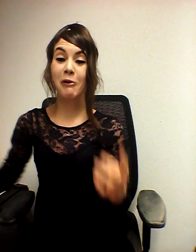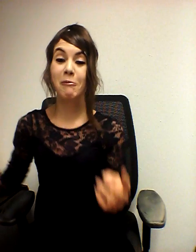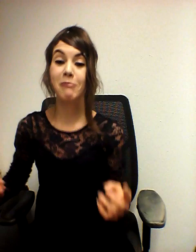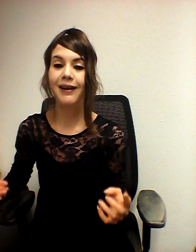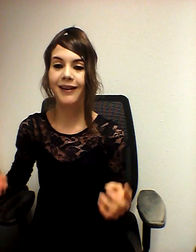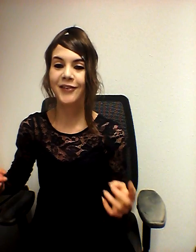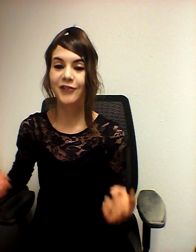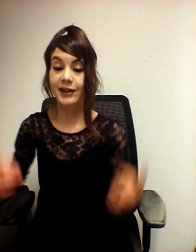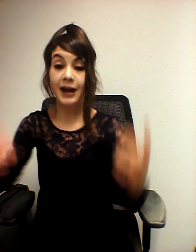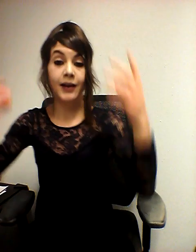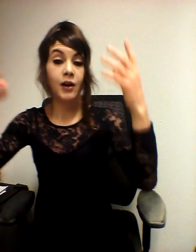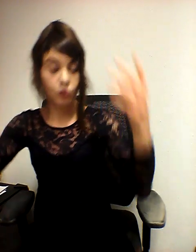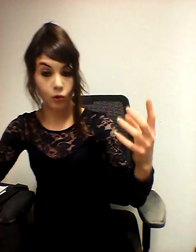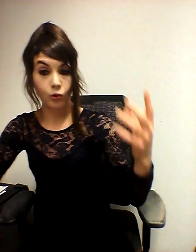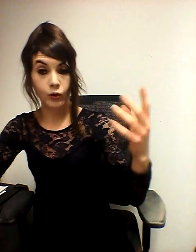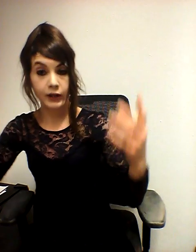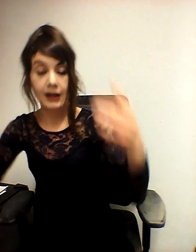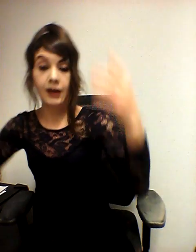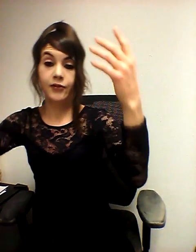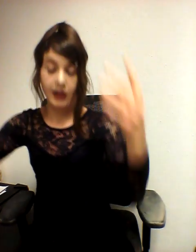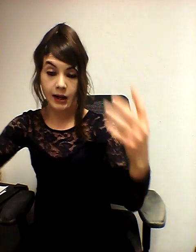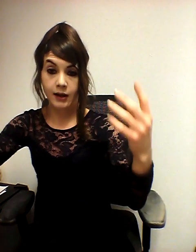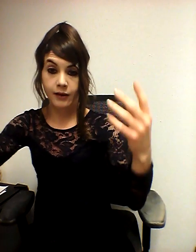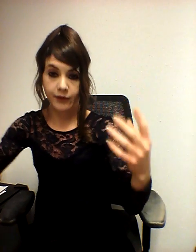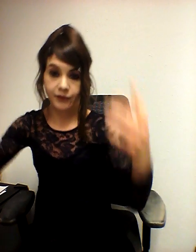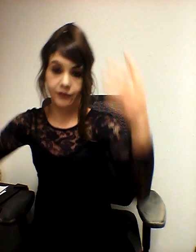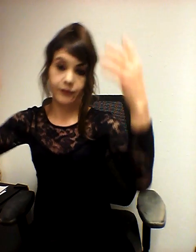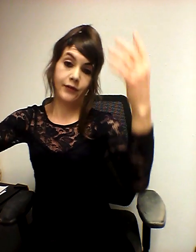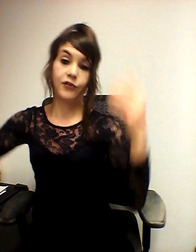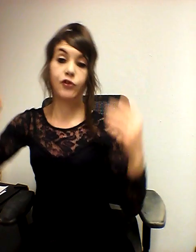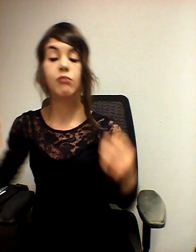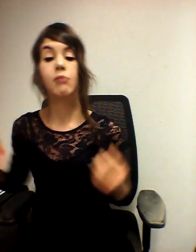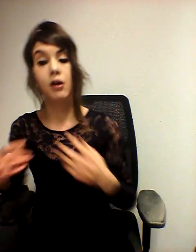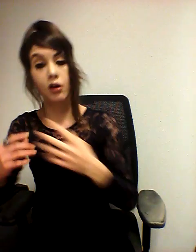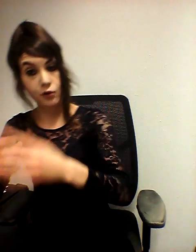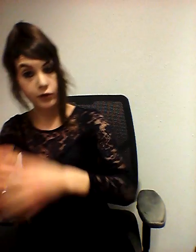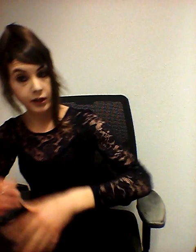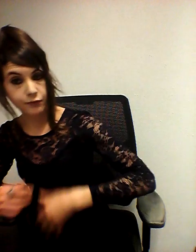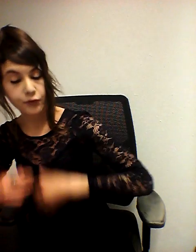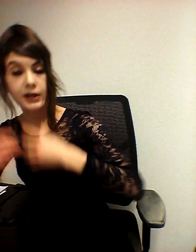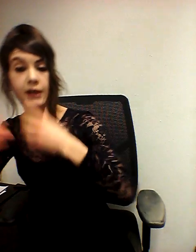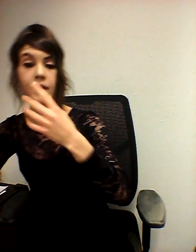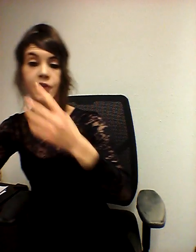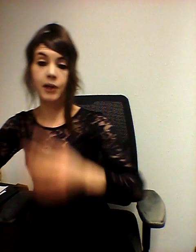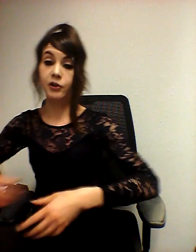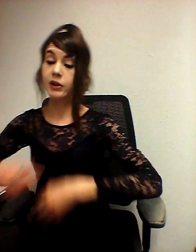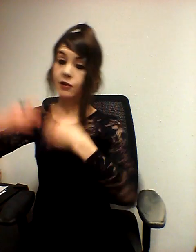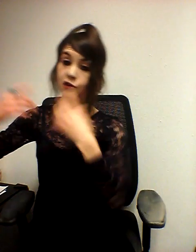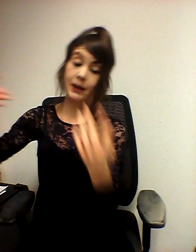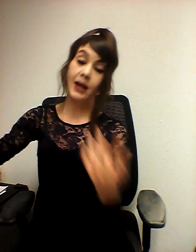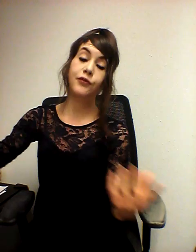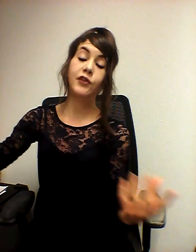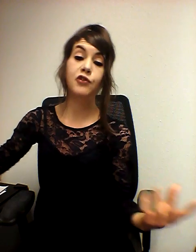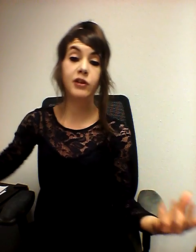moment dat jij koolhydraten eiwitten vetten normaal gesproken in jou voeding aanwezig hebt en die je spijsverteringskanaal